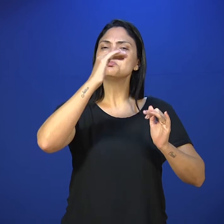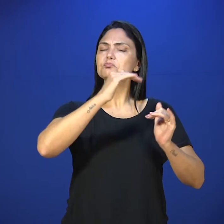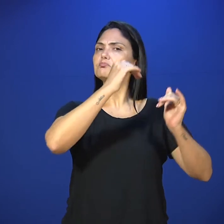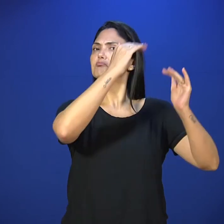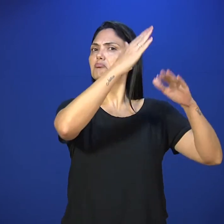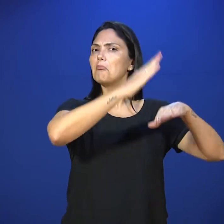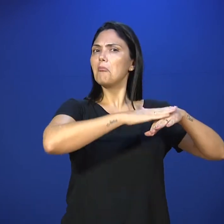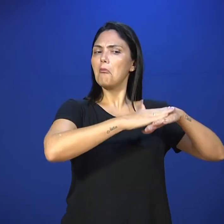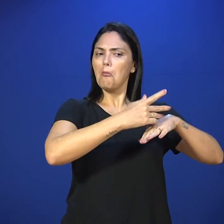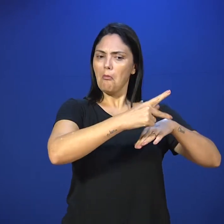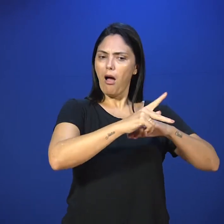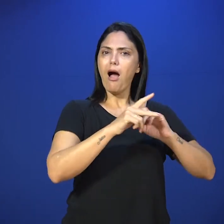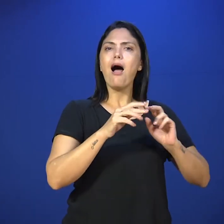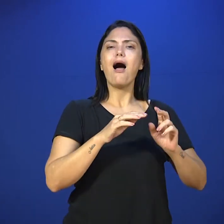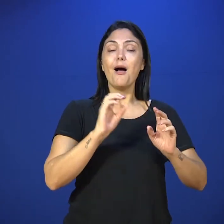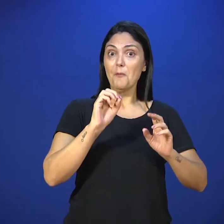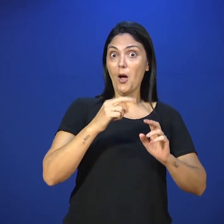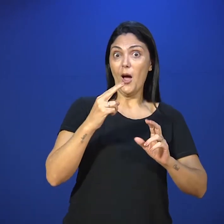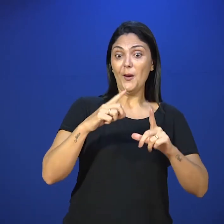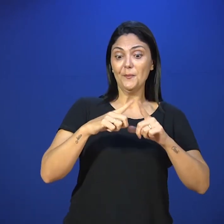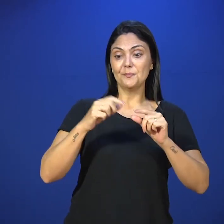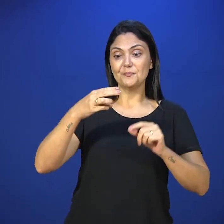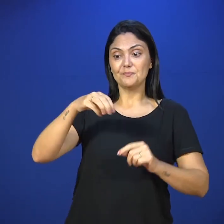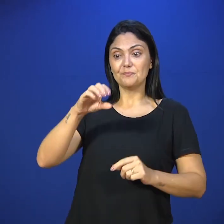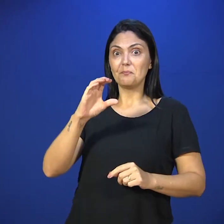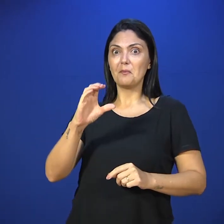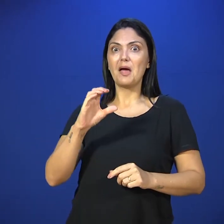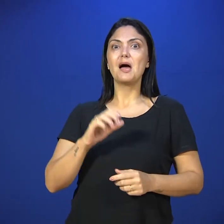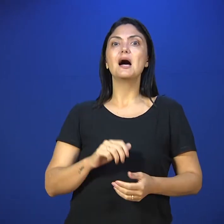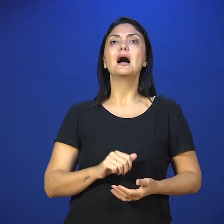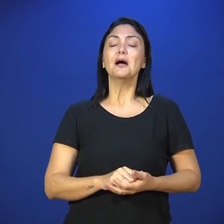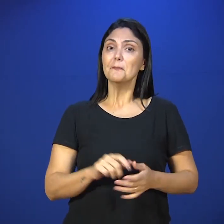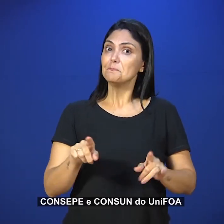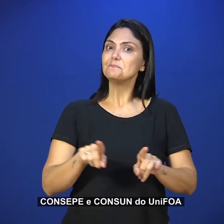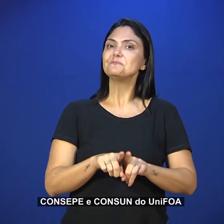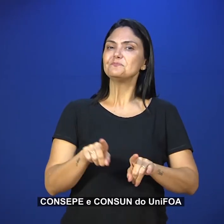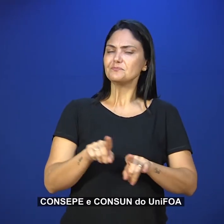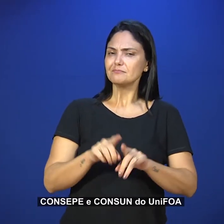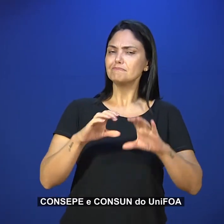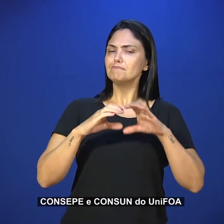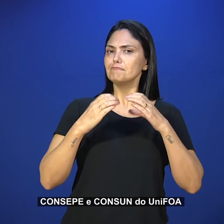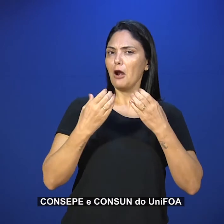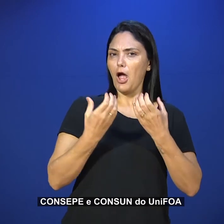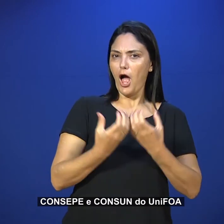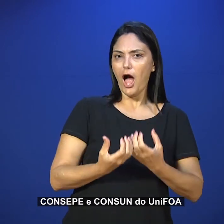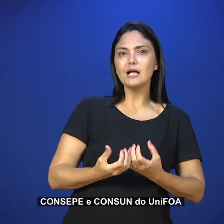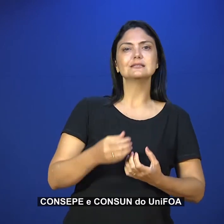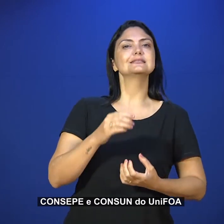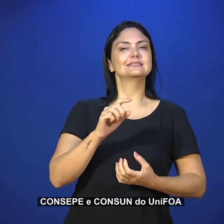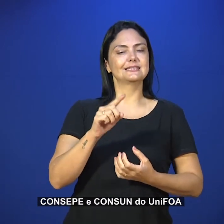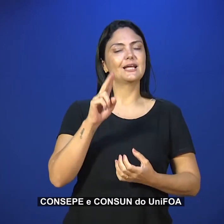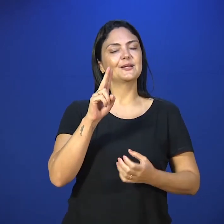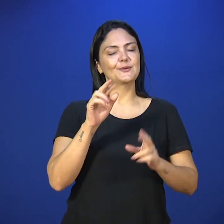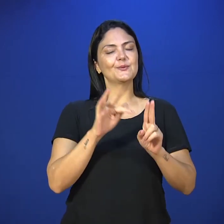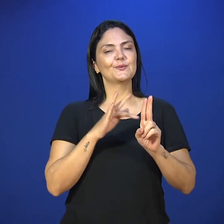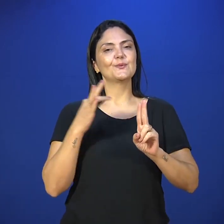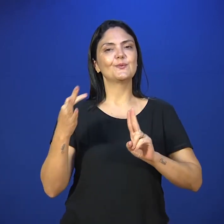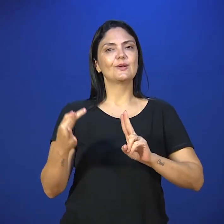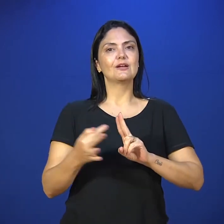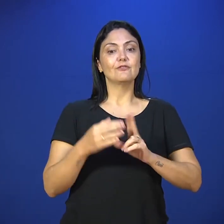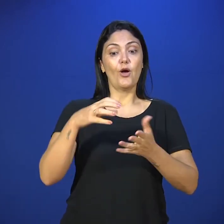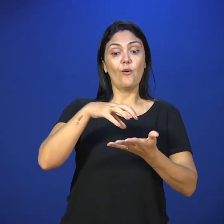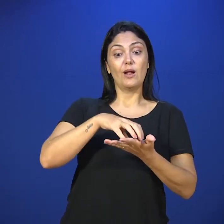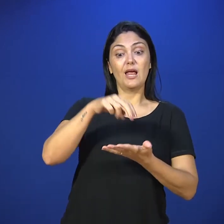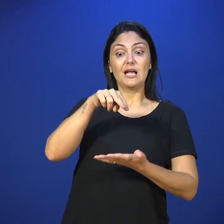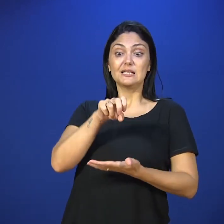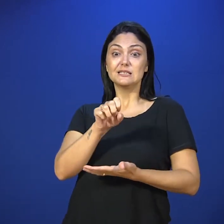autoridades competentes ou do Ministério da Educação, bem como dos conselhos CONCEP e CONSUM do Unifoa e do Núcleo